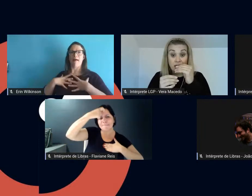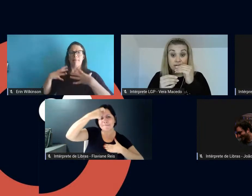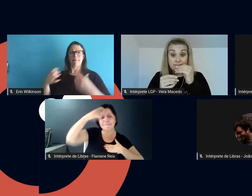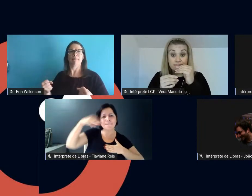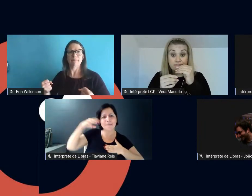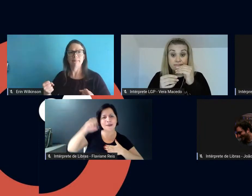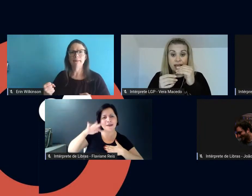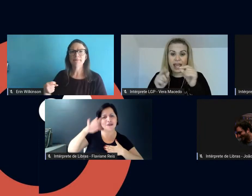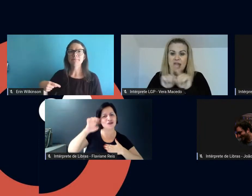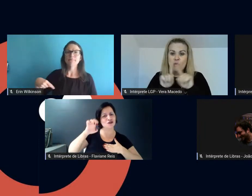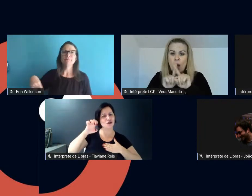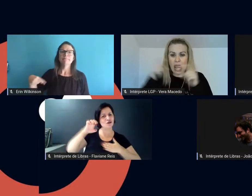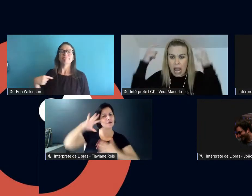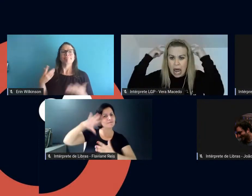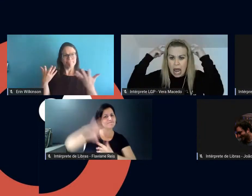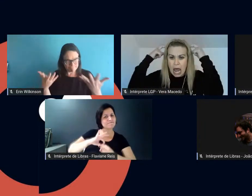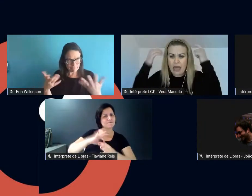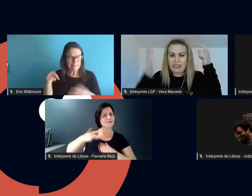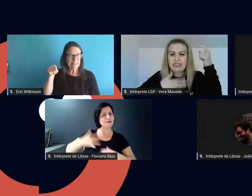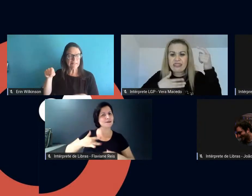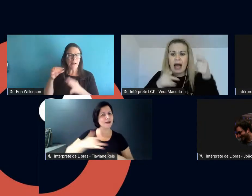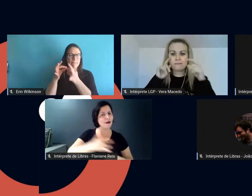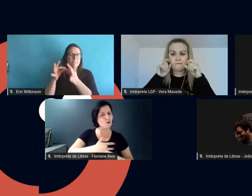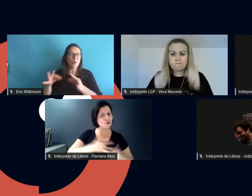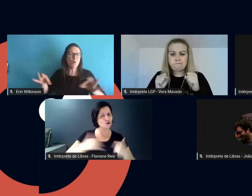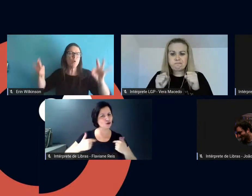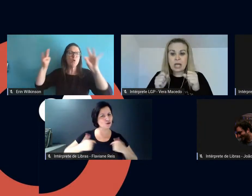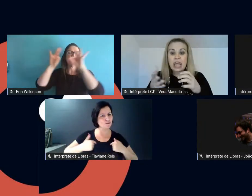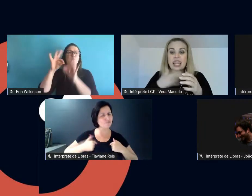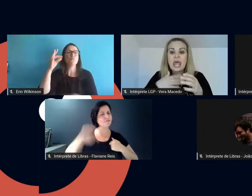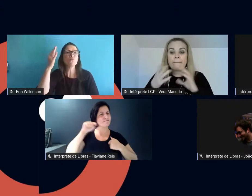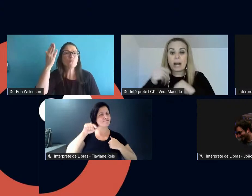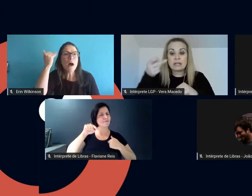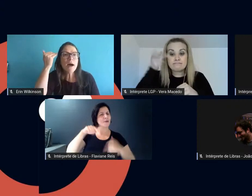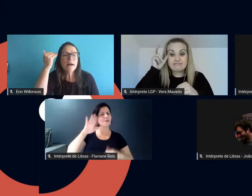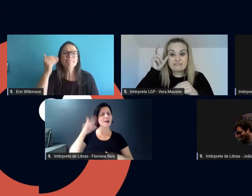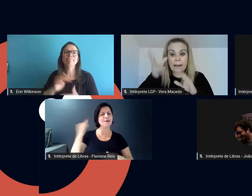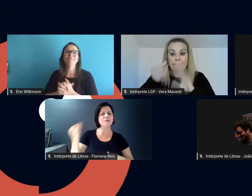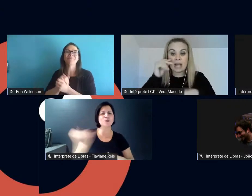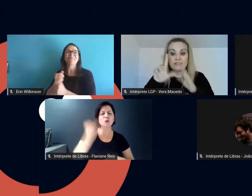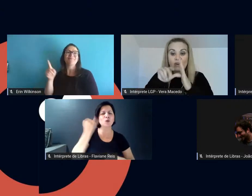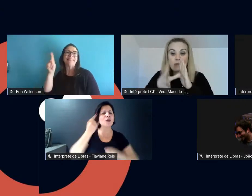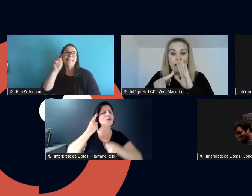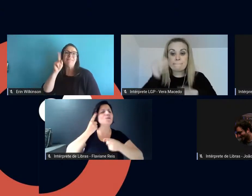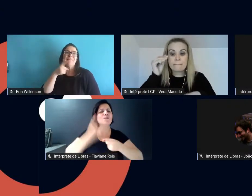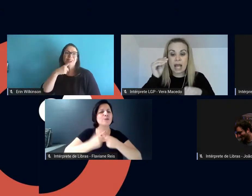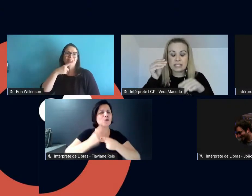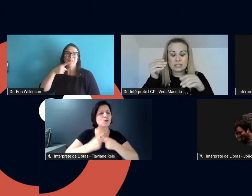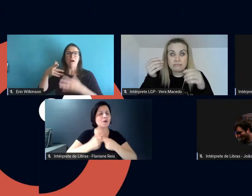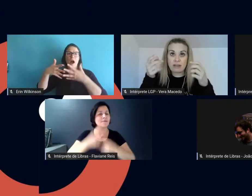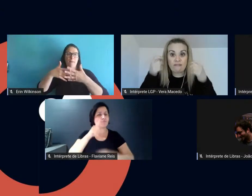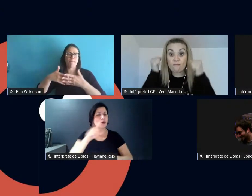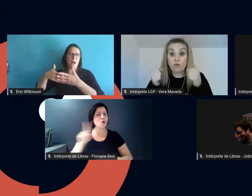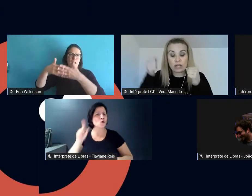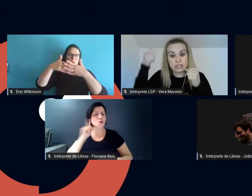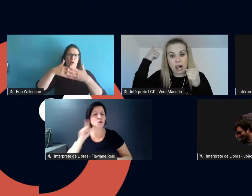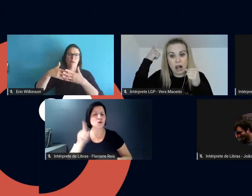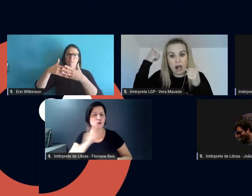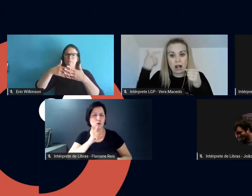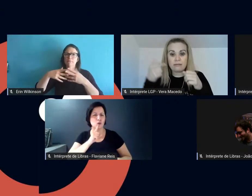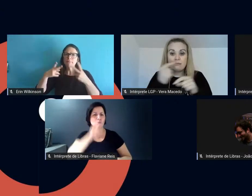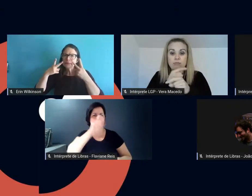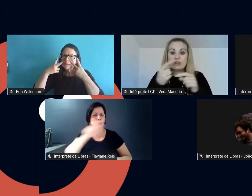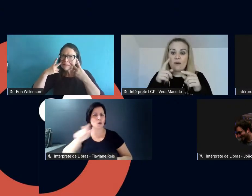a aprender a o bilíngue, aprender o bilinguismo a respeito com com a partir dessas